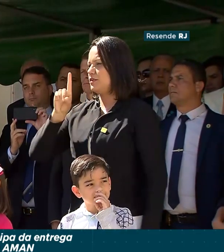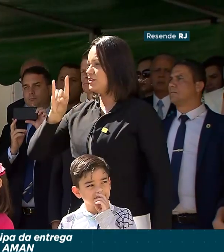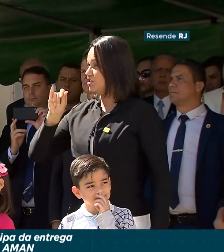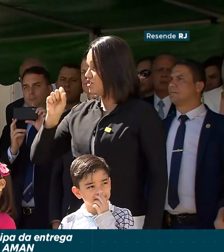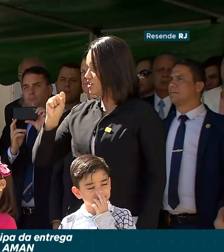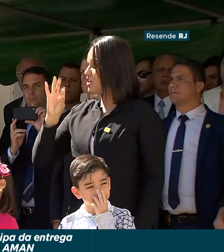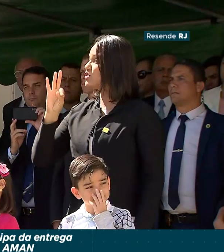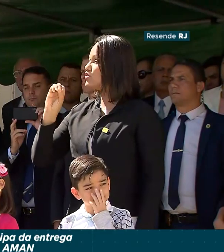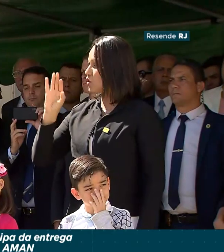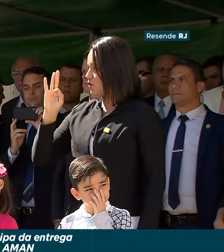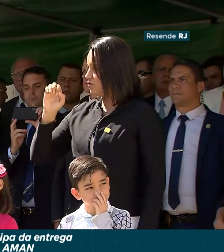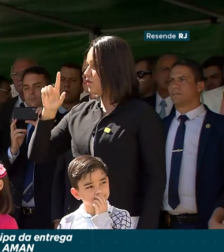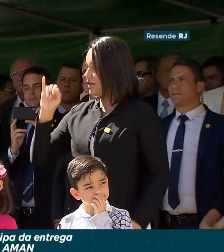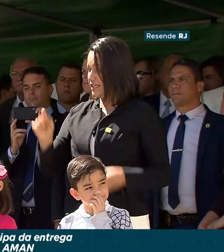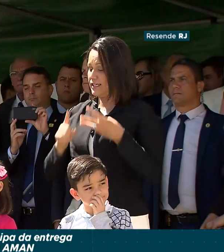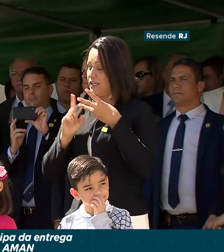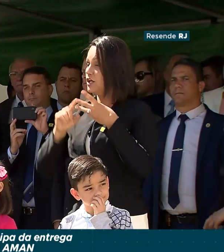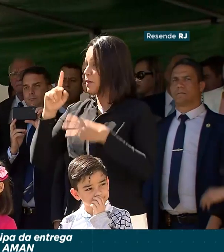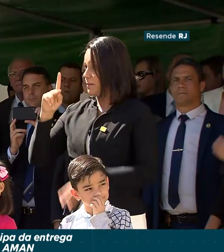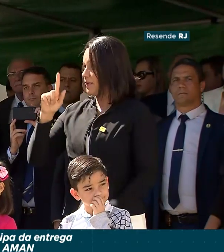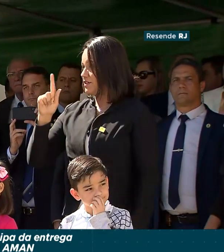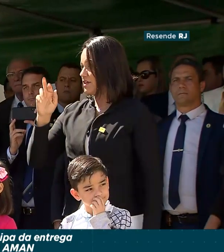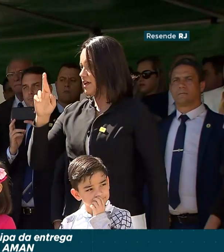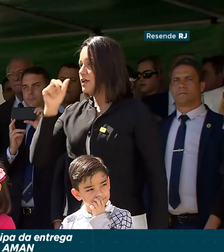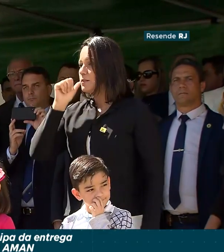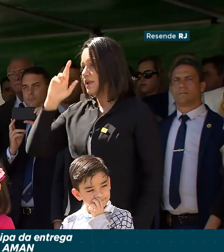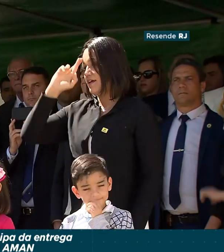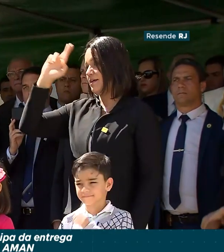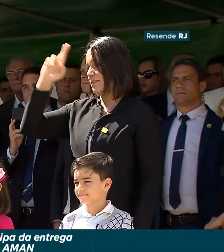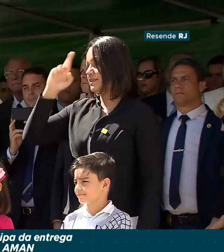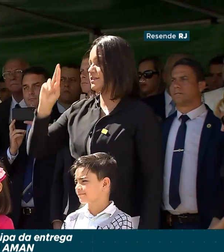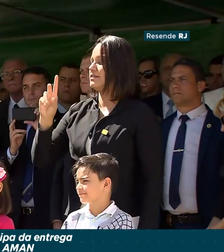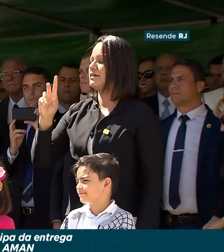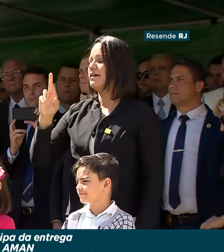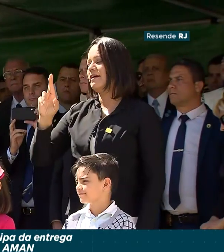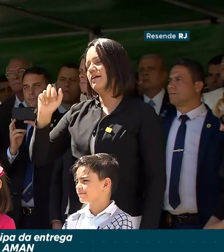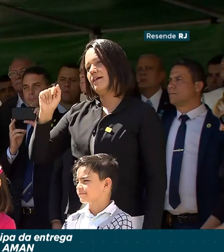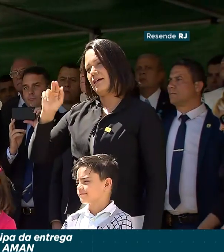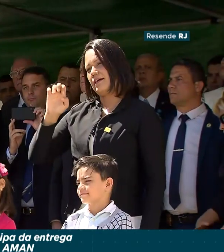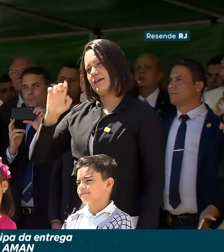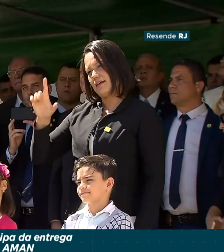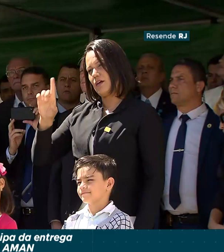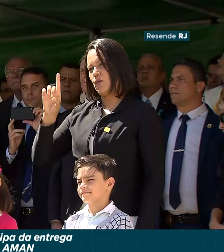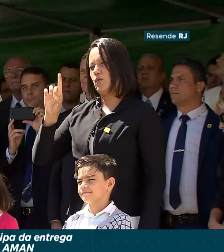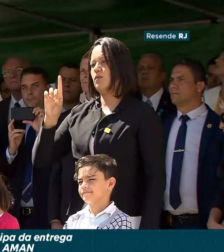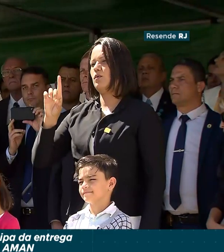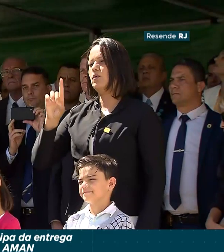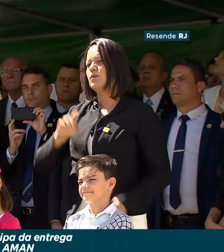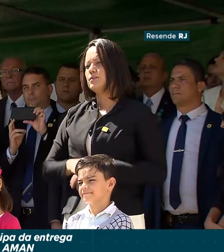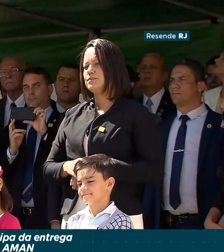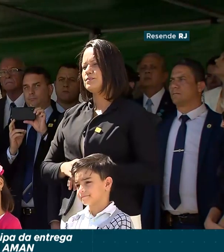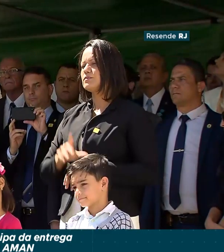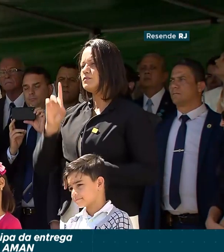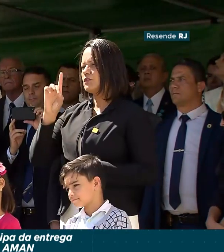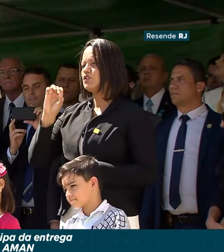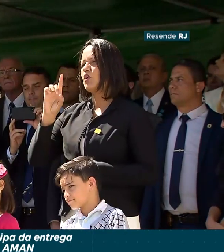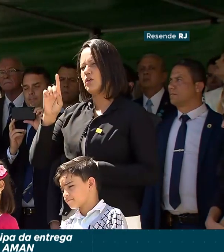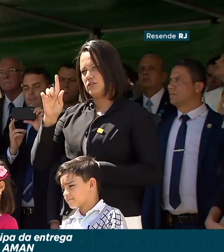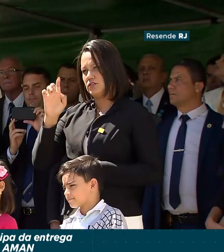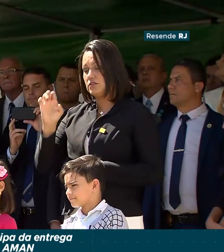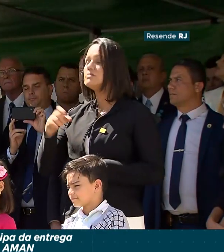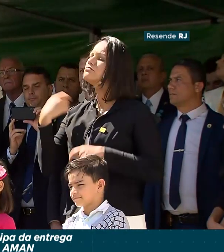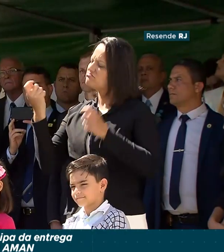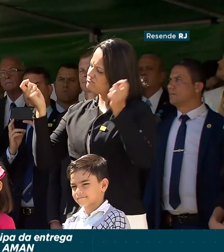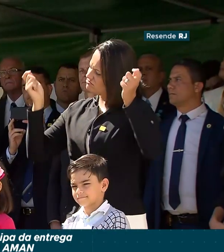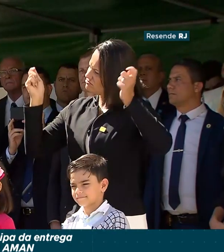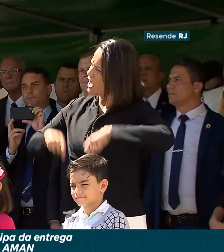a PGR, pela senhora Raquel Dodge, nós temos como realmente cumprir